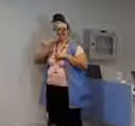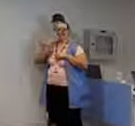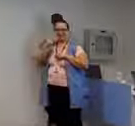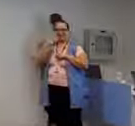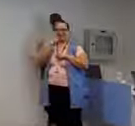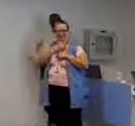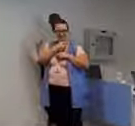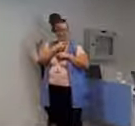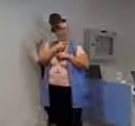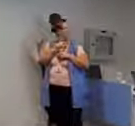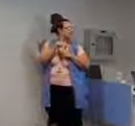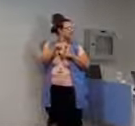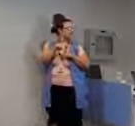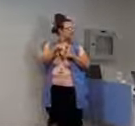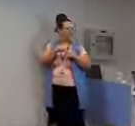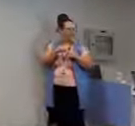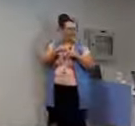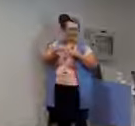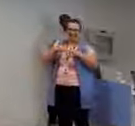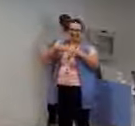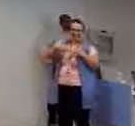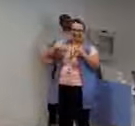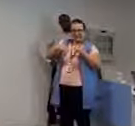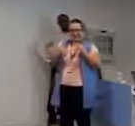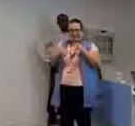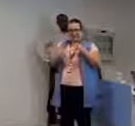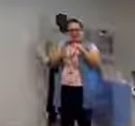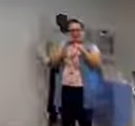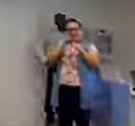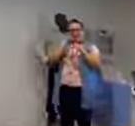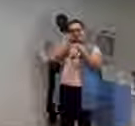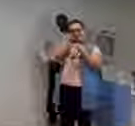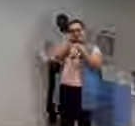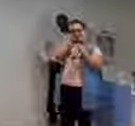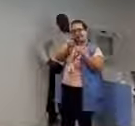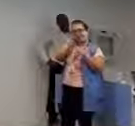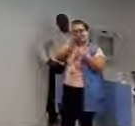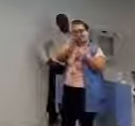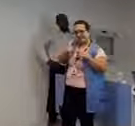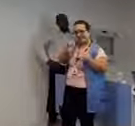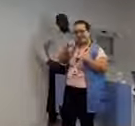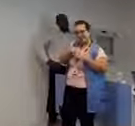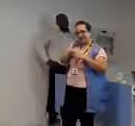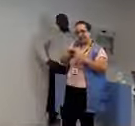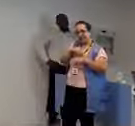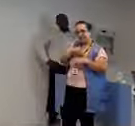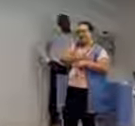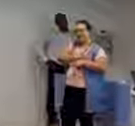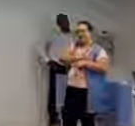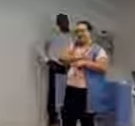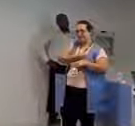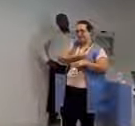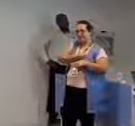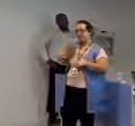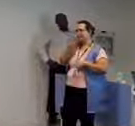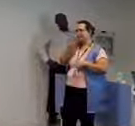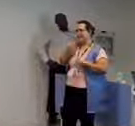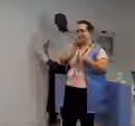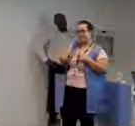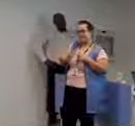que forçar ele na posição e fechar ele encruou tanto, ele ganhou tanta espessura ali que o estampo não